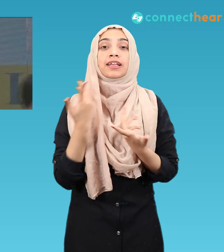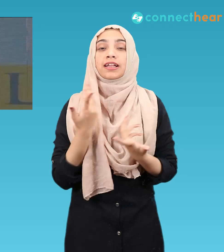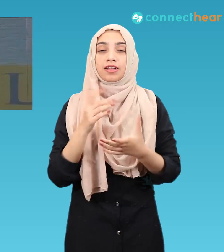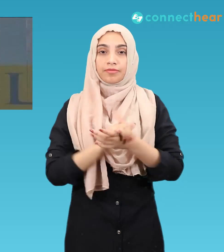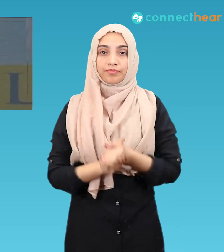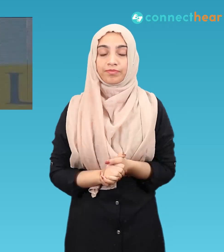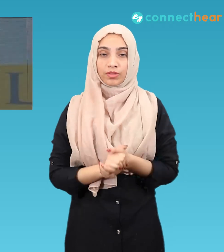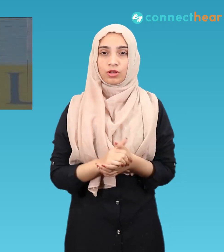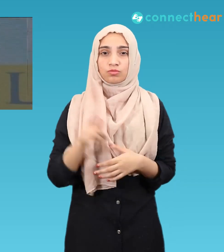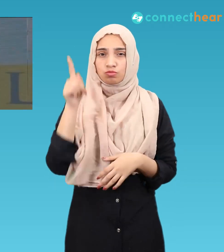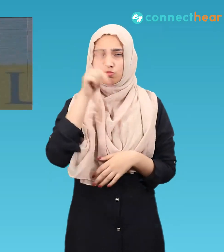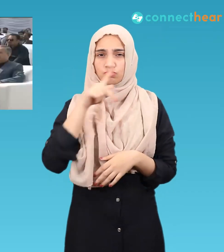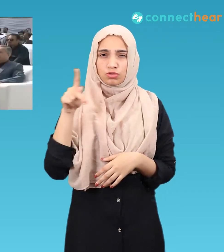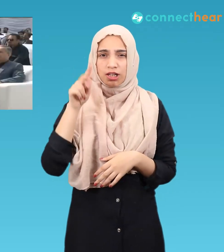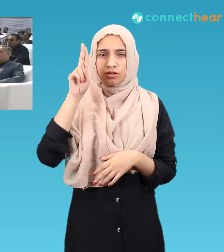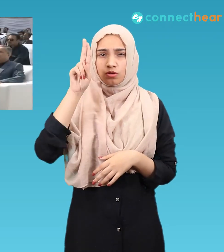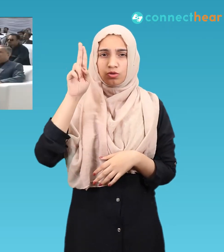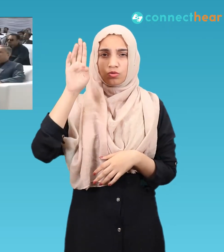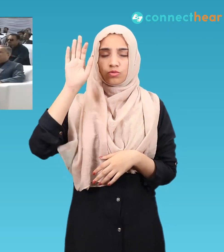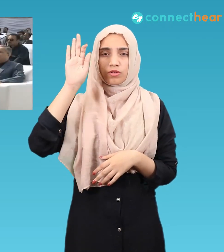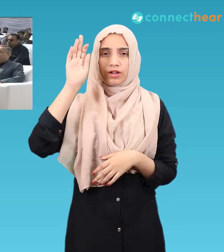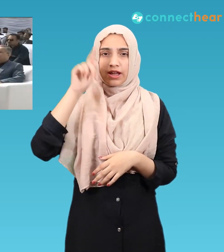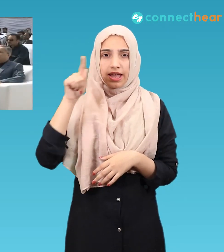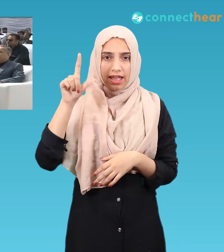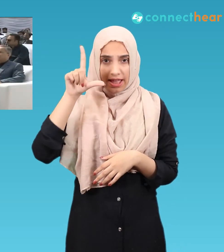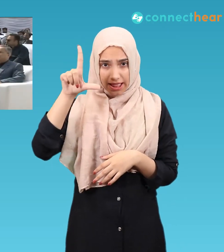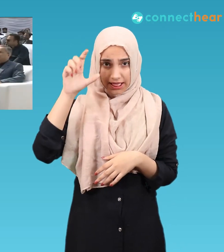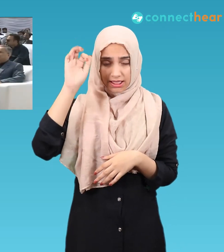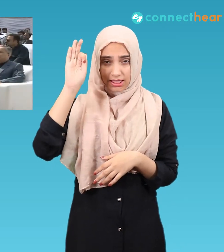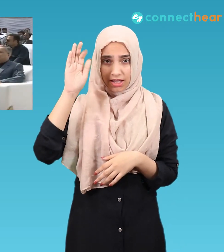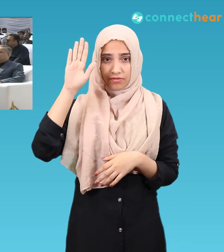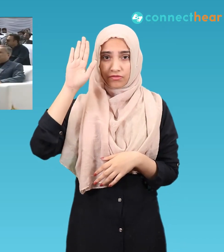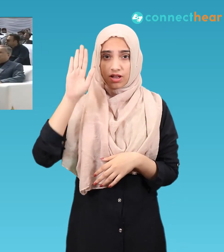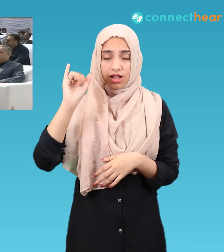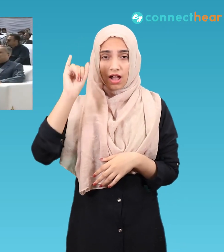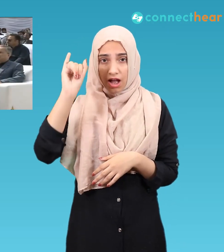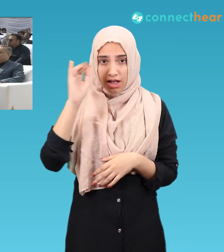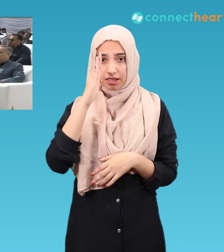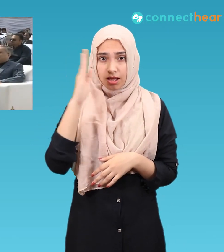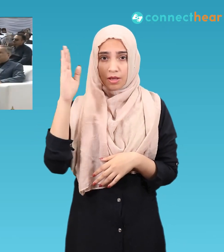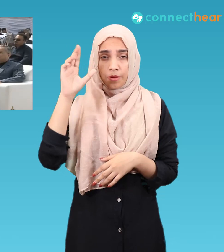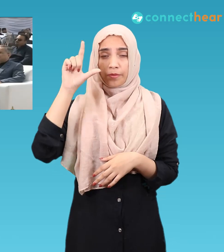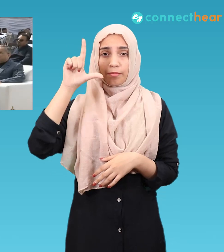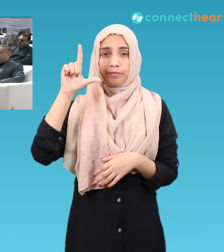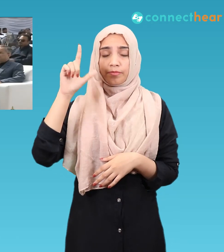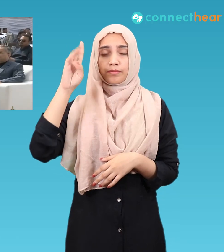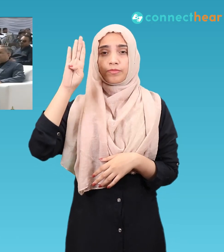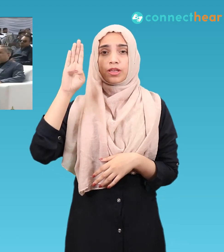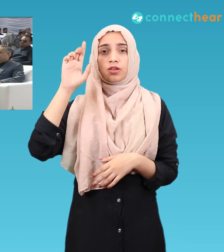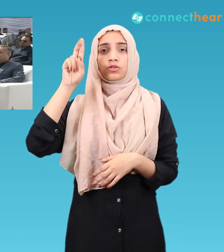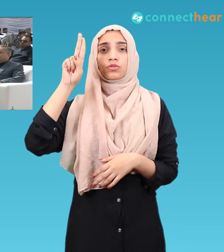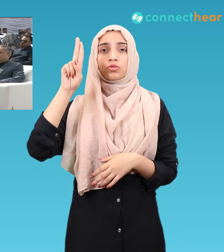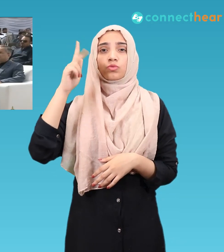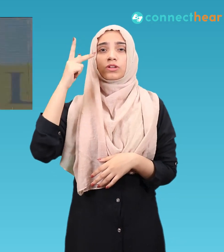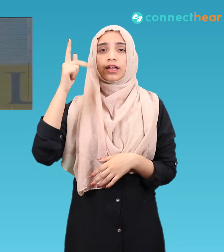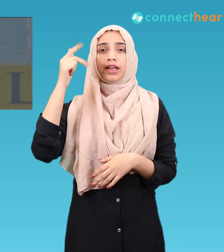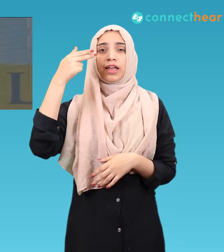आपको और वर्कर्स वेलफेयर फ़ंड के अंदर आपकी टीम को,